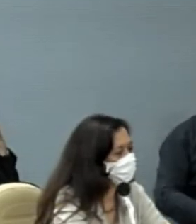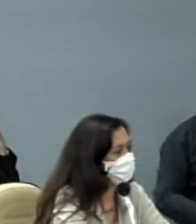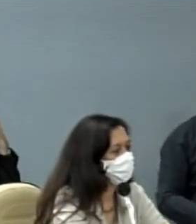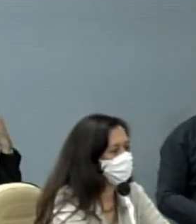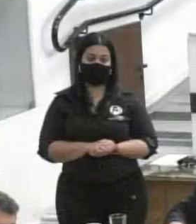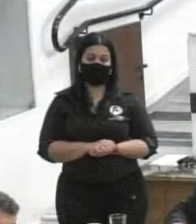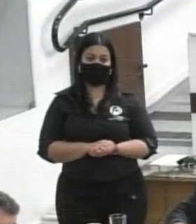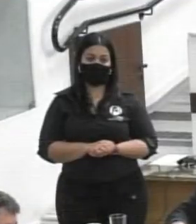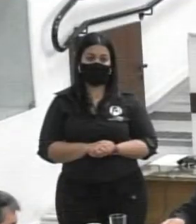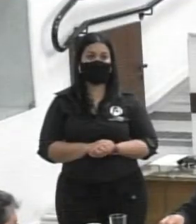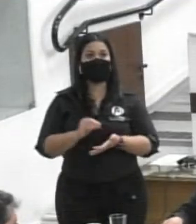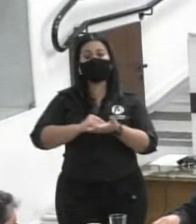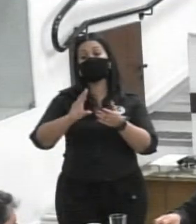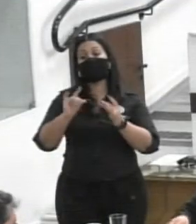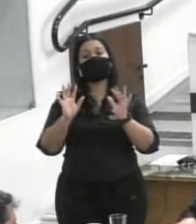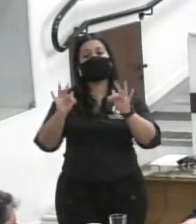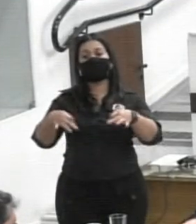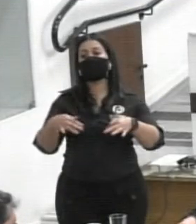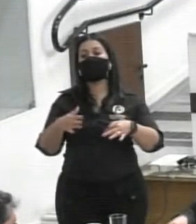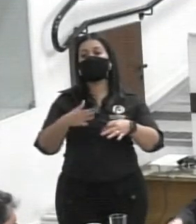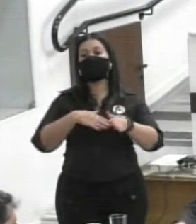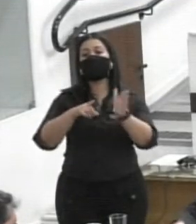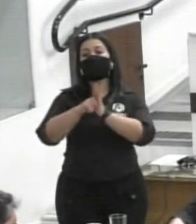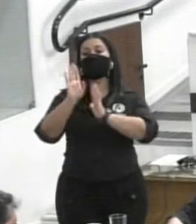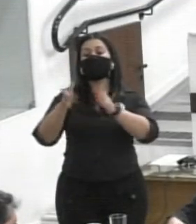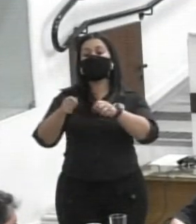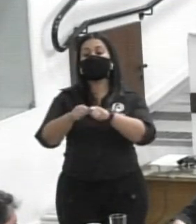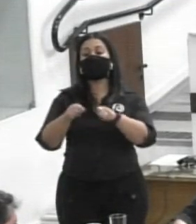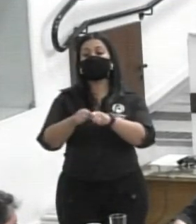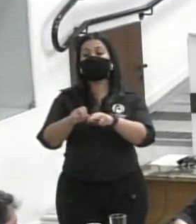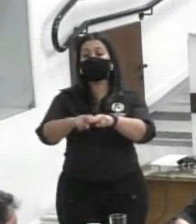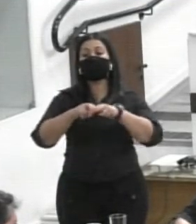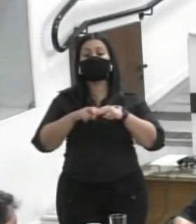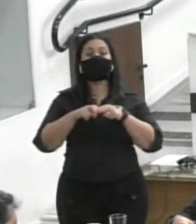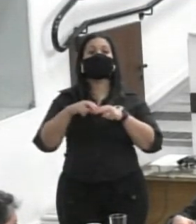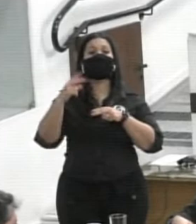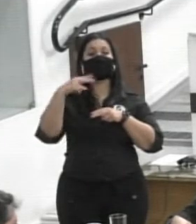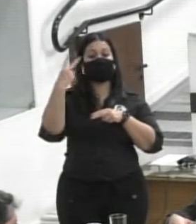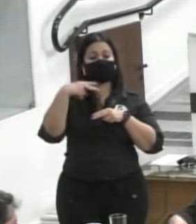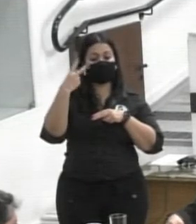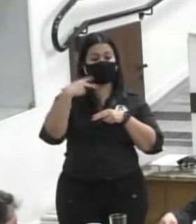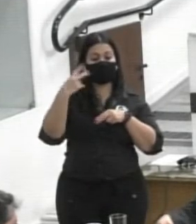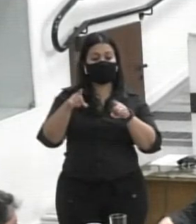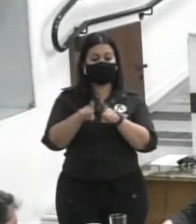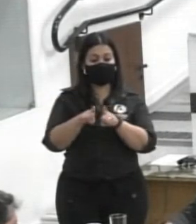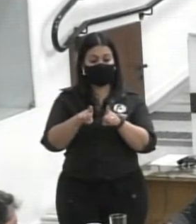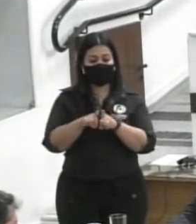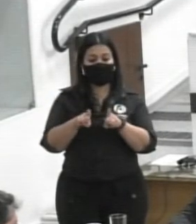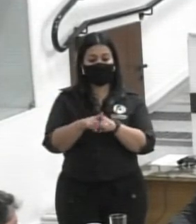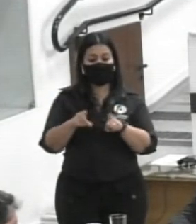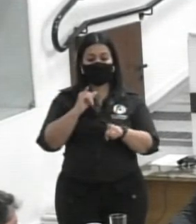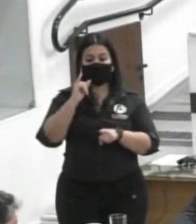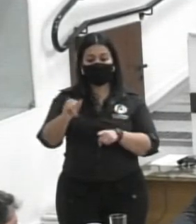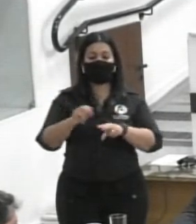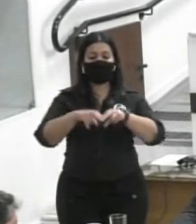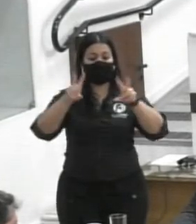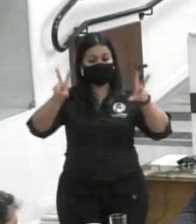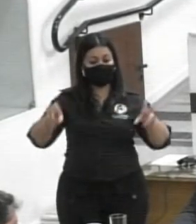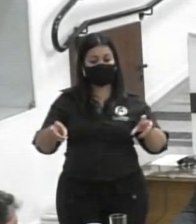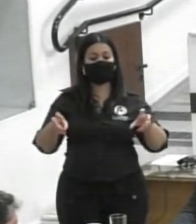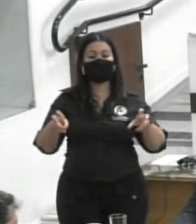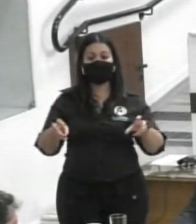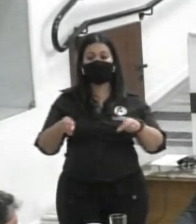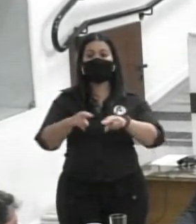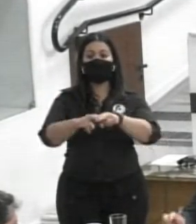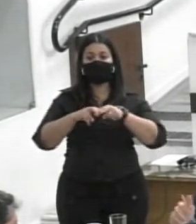Secretária, e para finalizar, uma pergunta que já foi feita em relação, acho que o vereador Odélio também deve passar por esse assunto, em relação